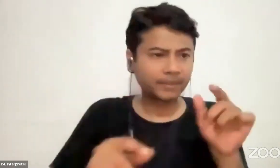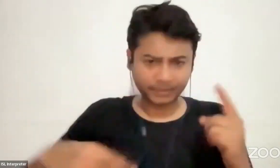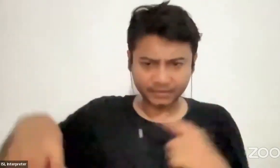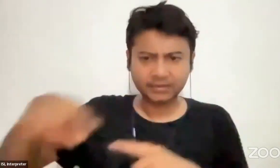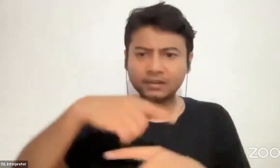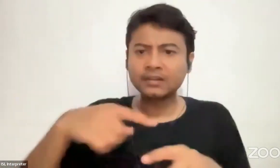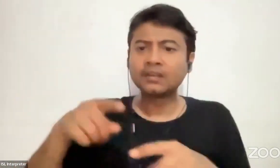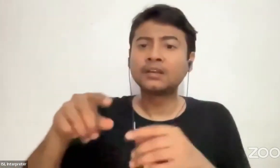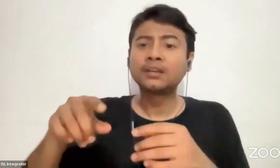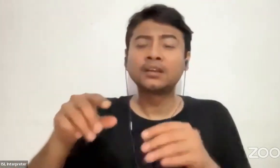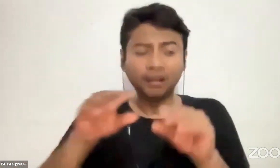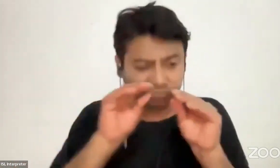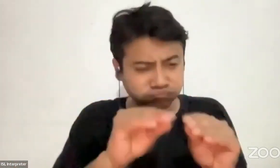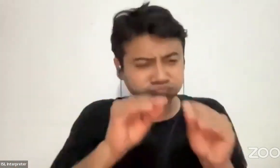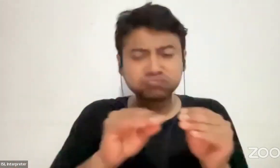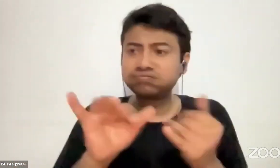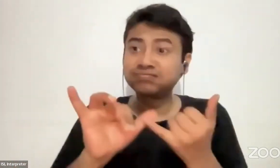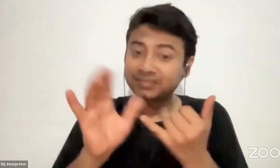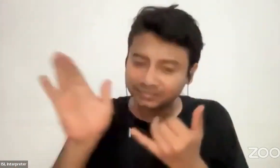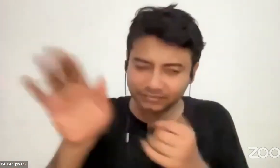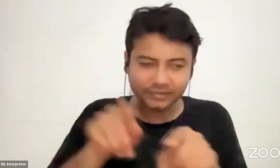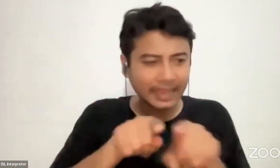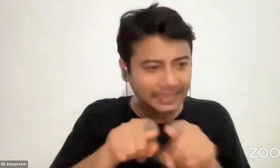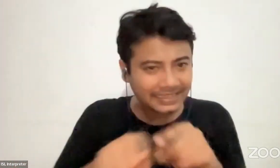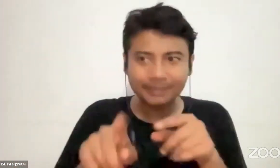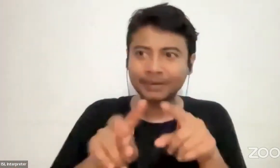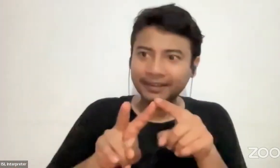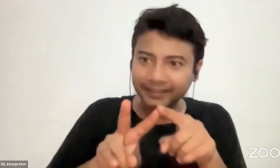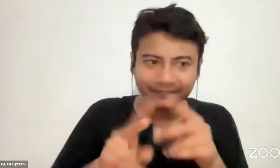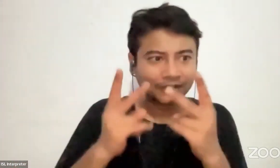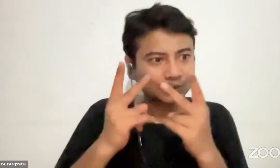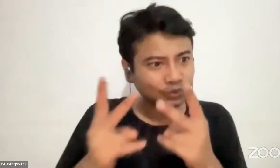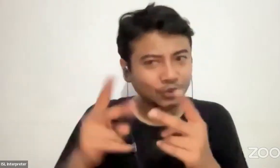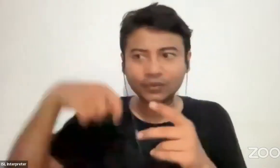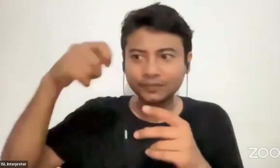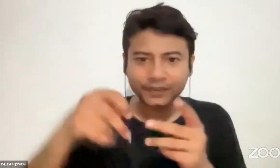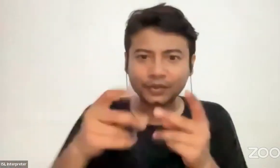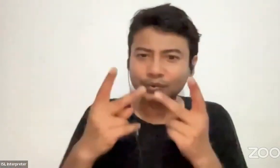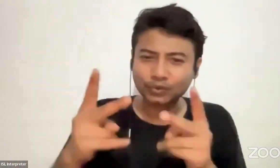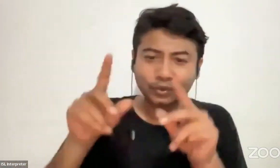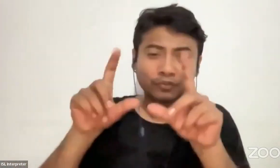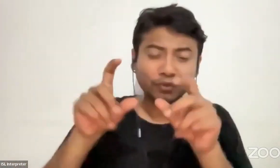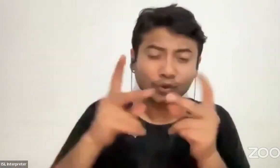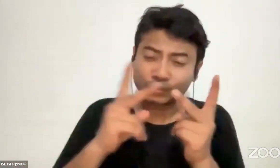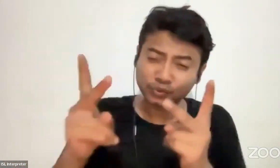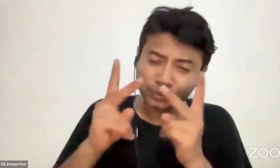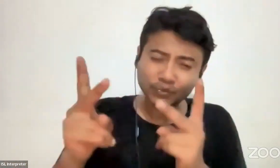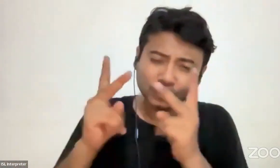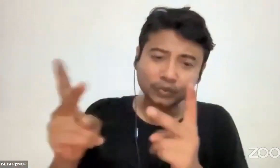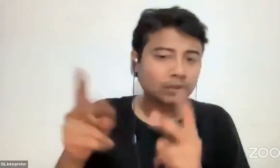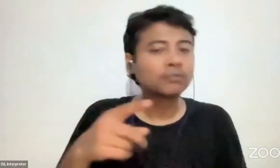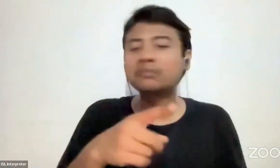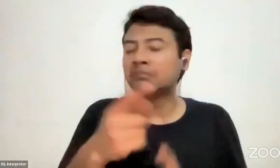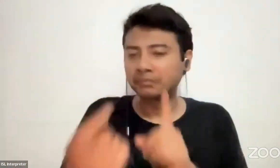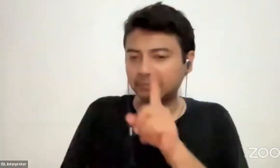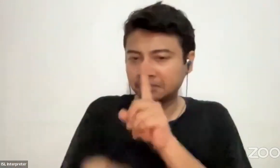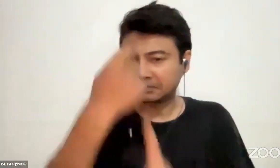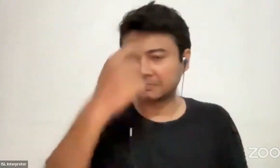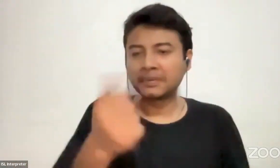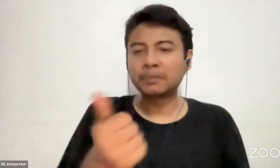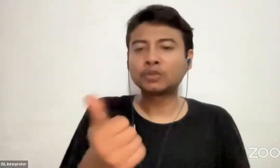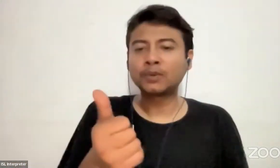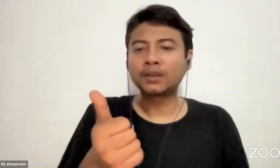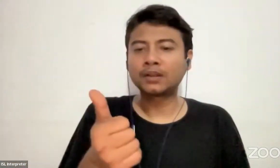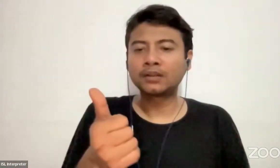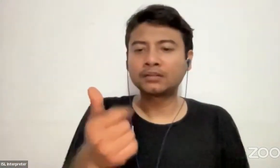सकते, क्योंकि भगवान की नजर में वो क्या है, वो मूर्ख है। कैसे मूर्ख? भौतिक इच्छाओं के प्रति इतने आसक्त